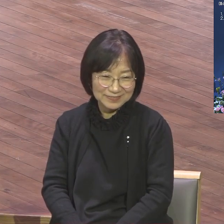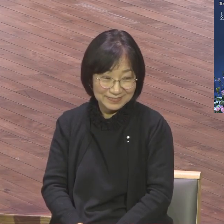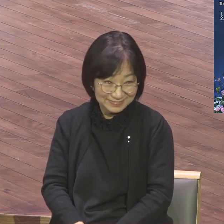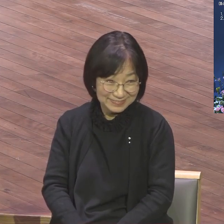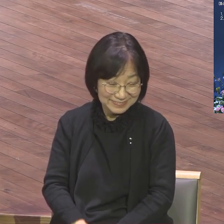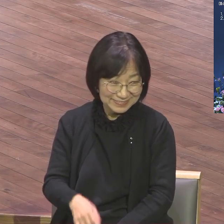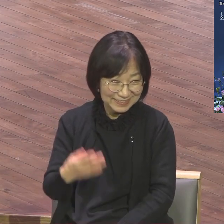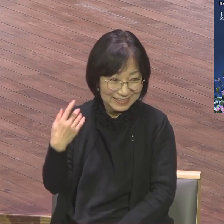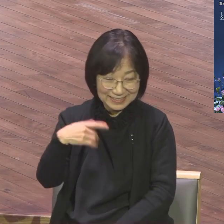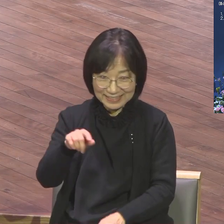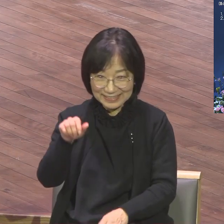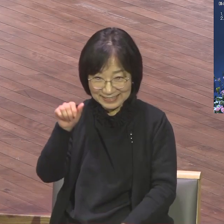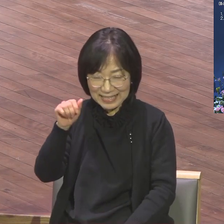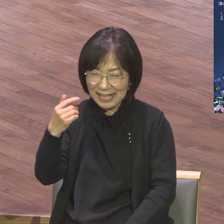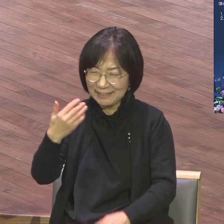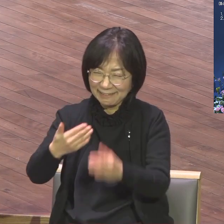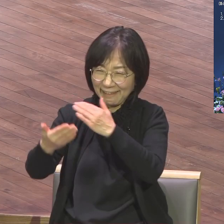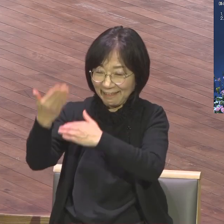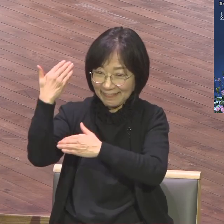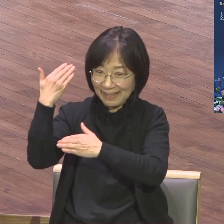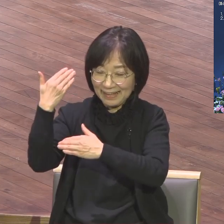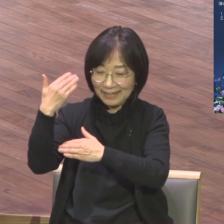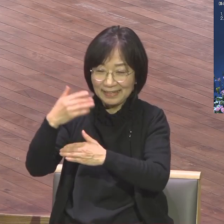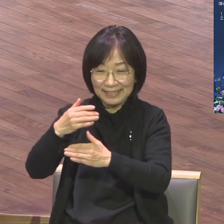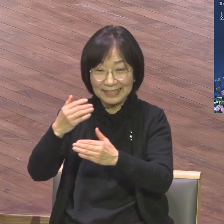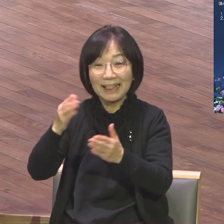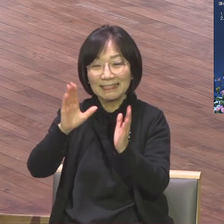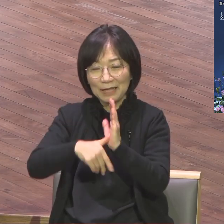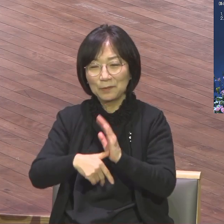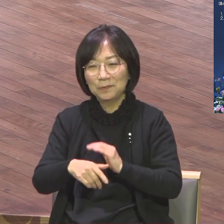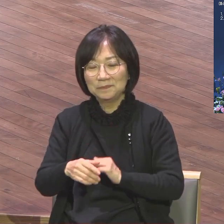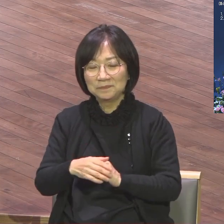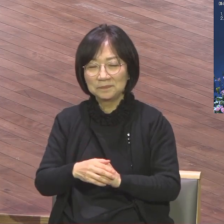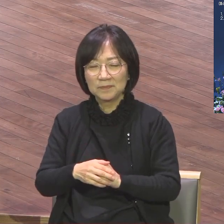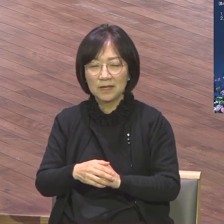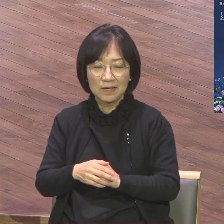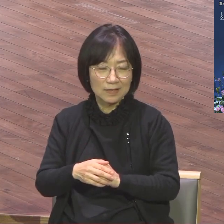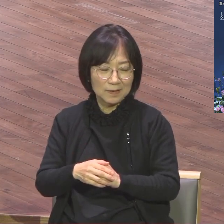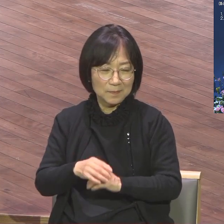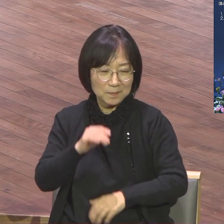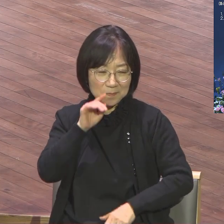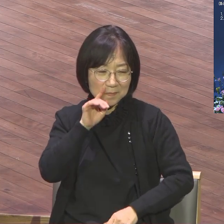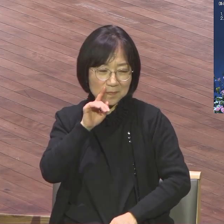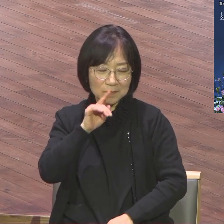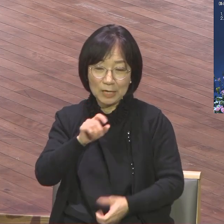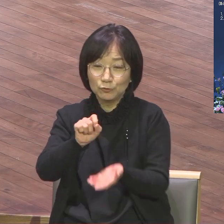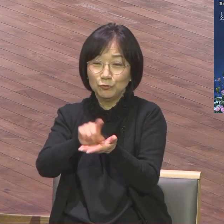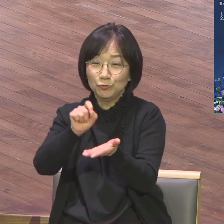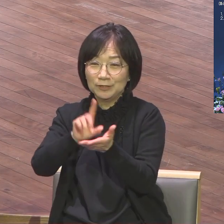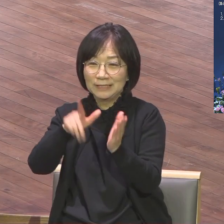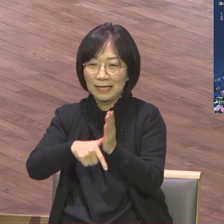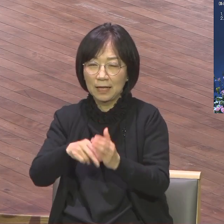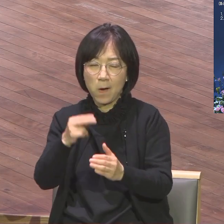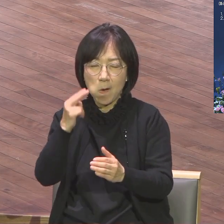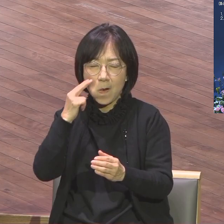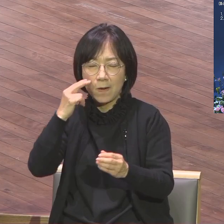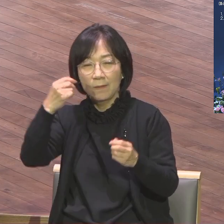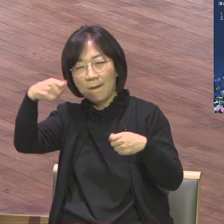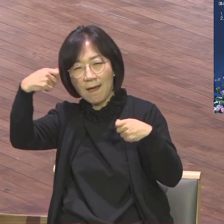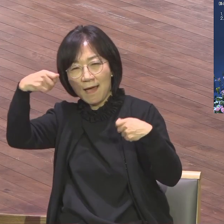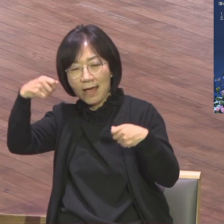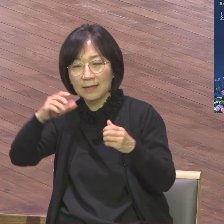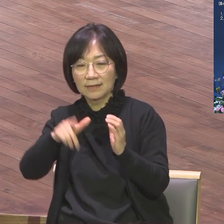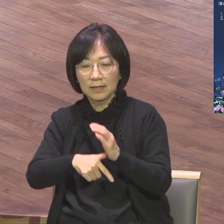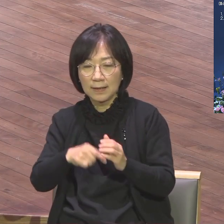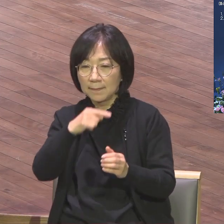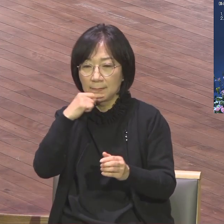그 당시에도요 이런 헐리웃 액션을 받은 액션 때문에 경고받은 선수들이 있었어요.